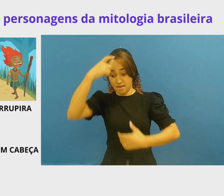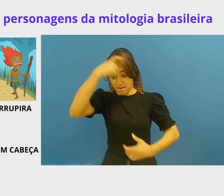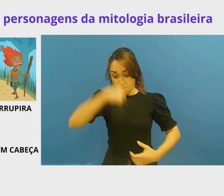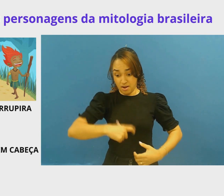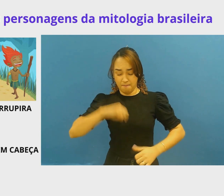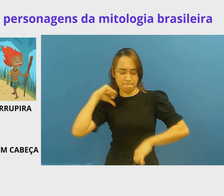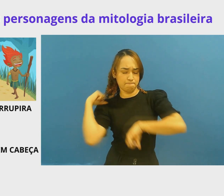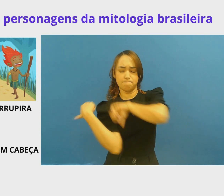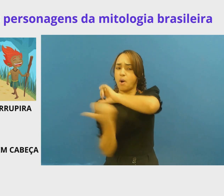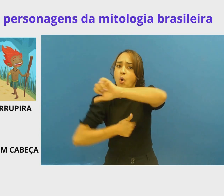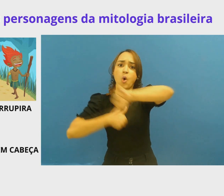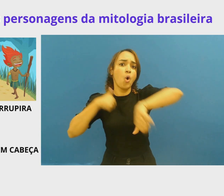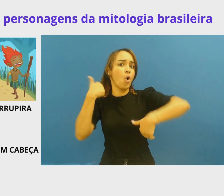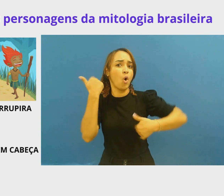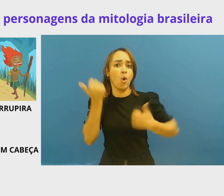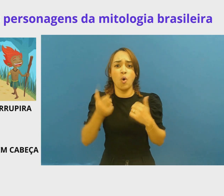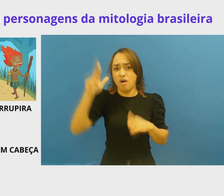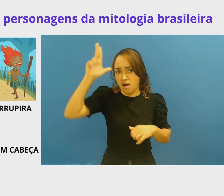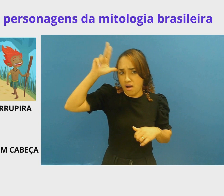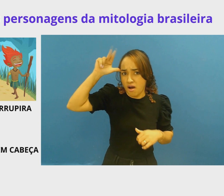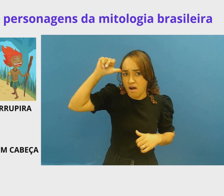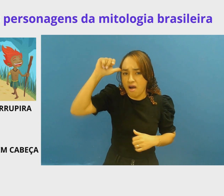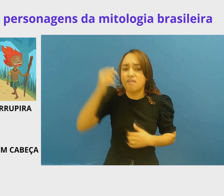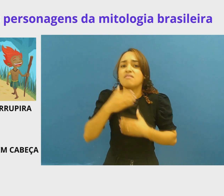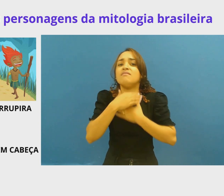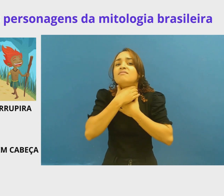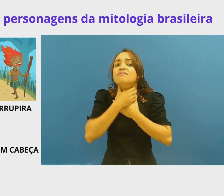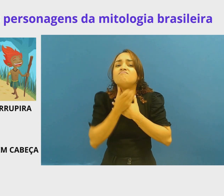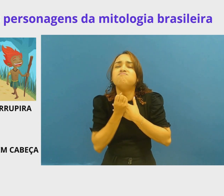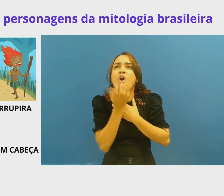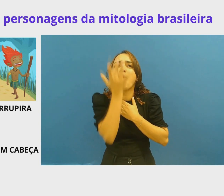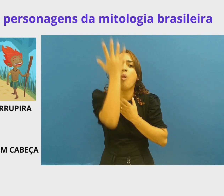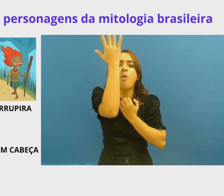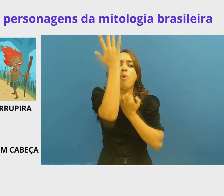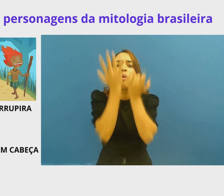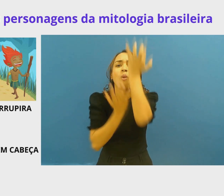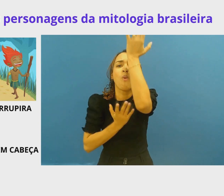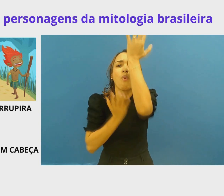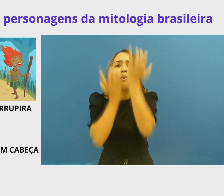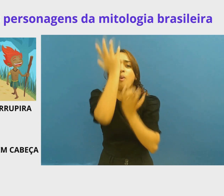ela se transforma em mula sem cabeça.